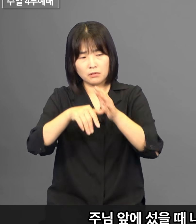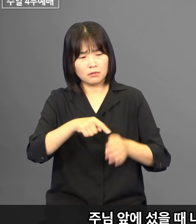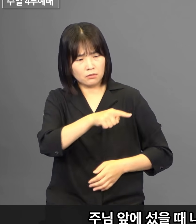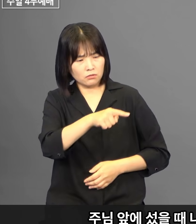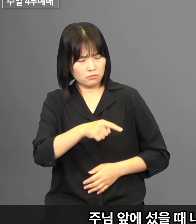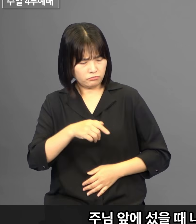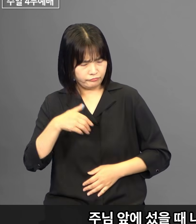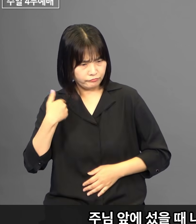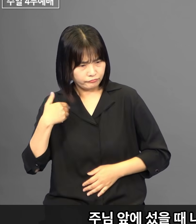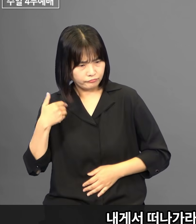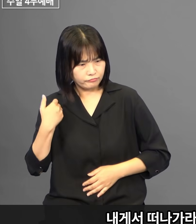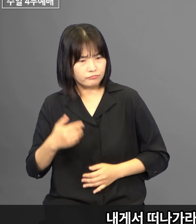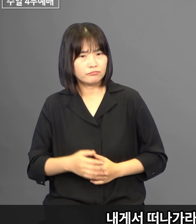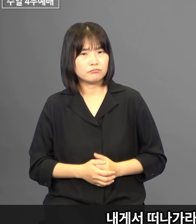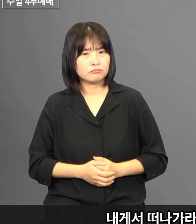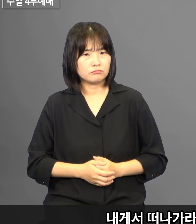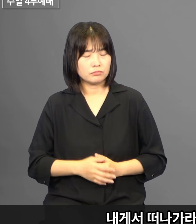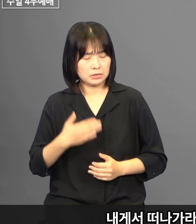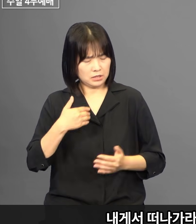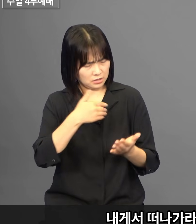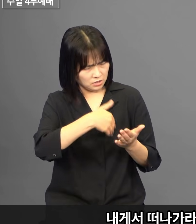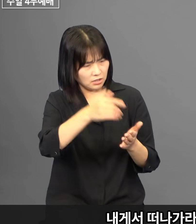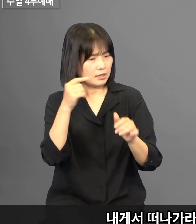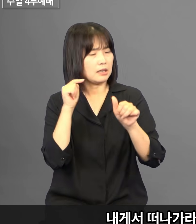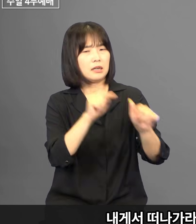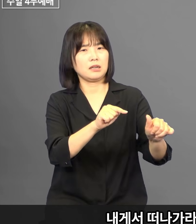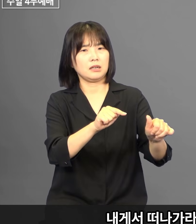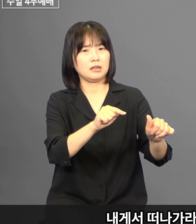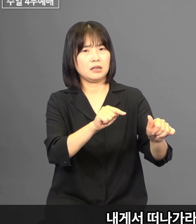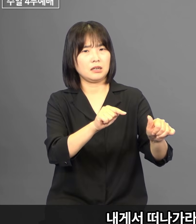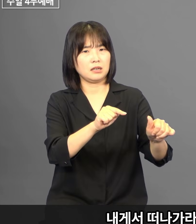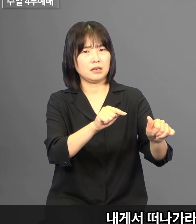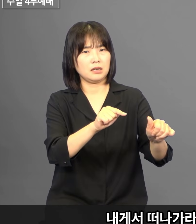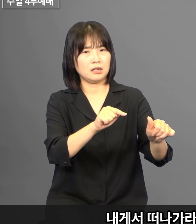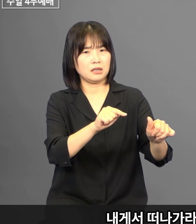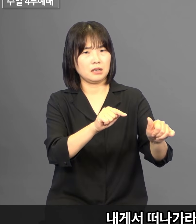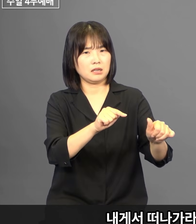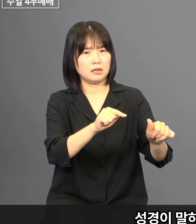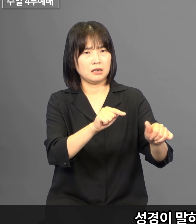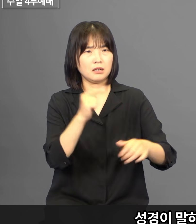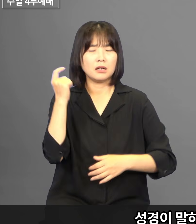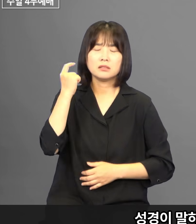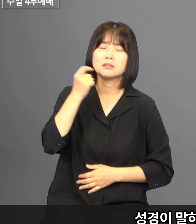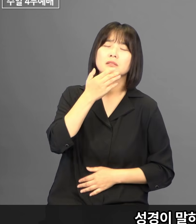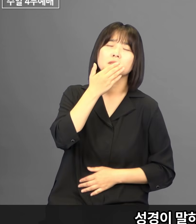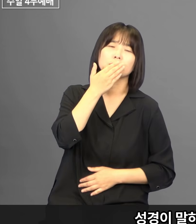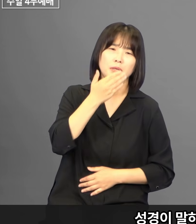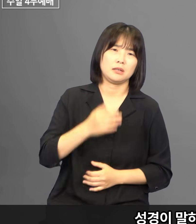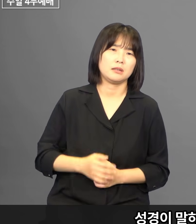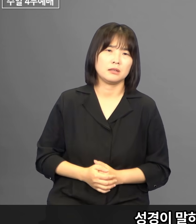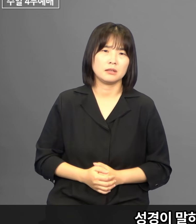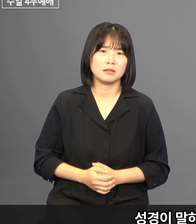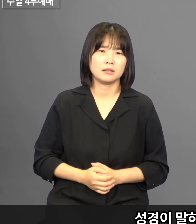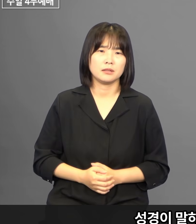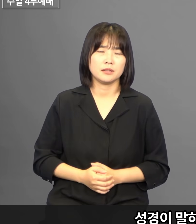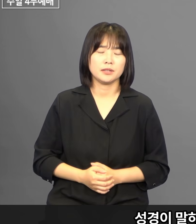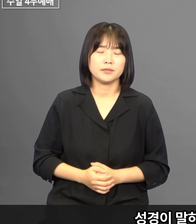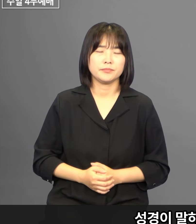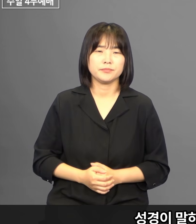도무지 알지 못한다. 내게서 떠나가라. 그런 말을 들을 것이라고 성경이 말하고 있기 때문입니다.